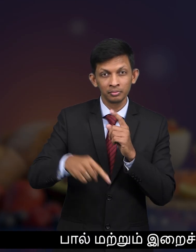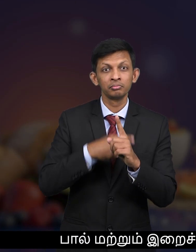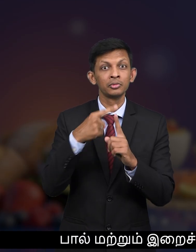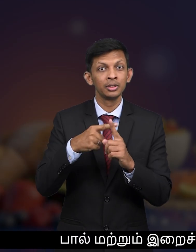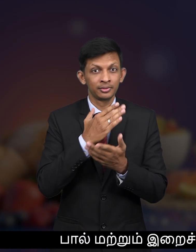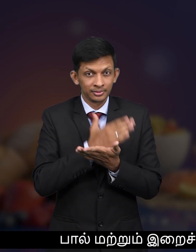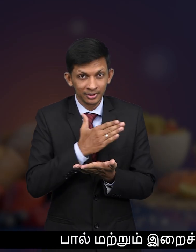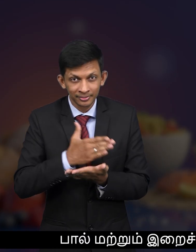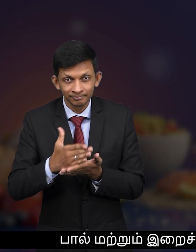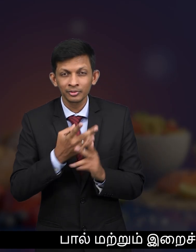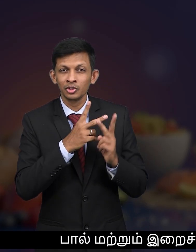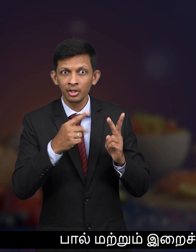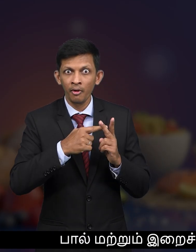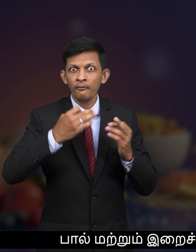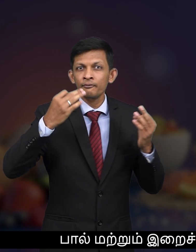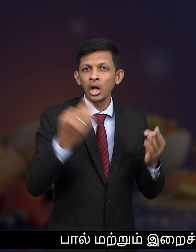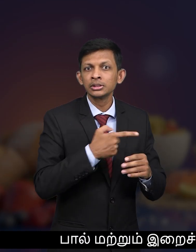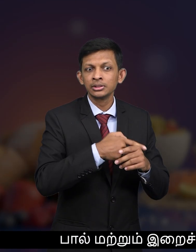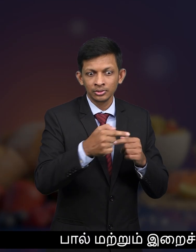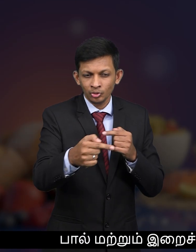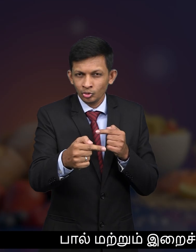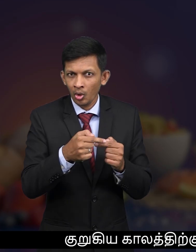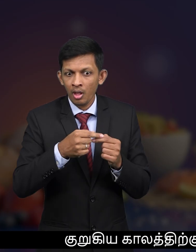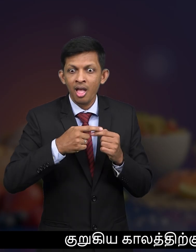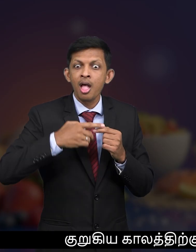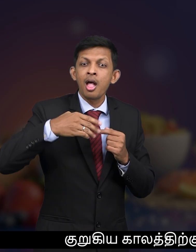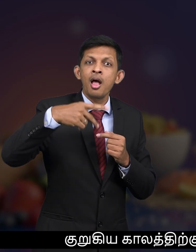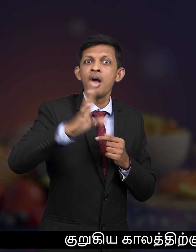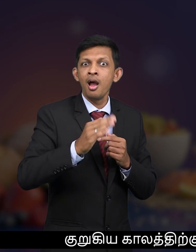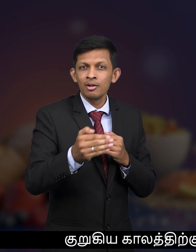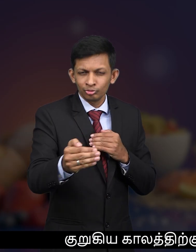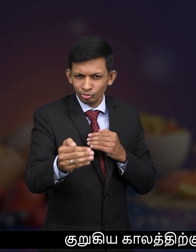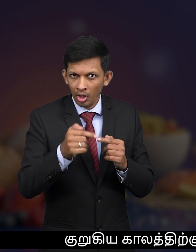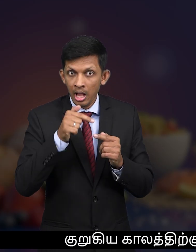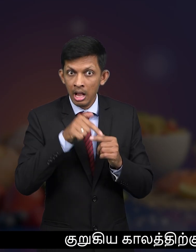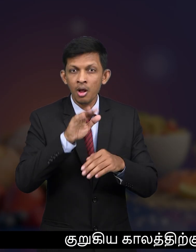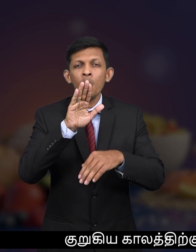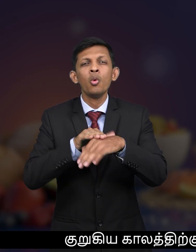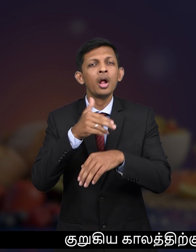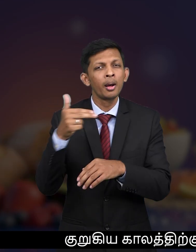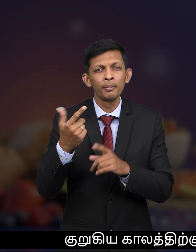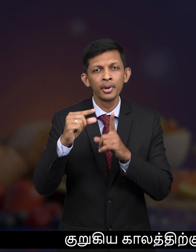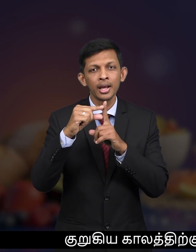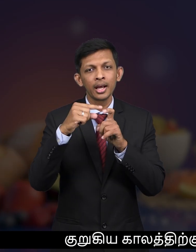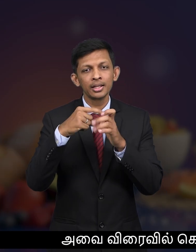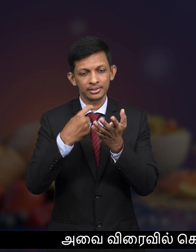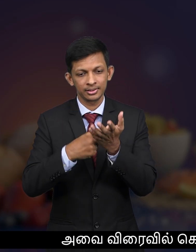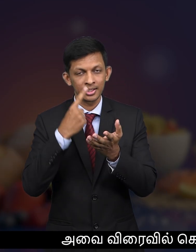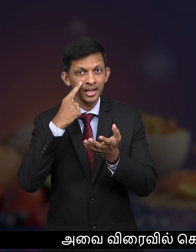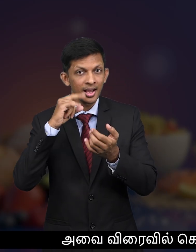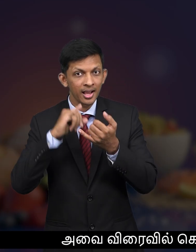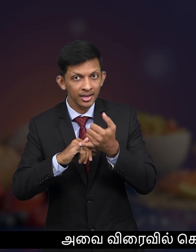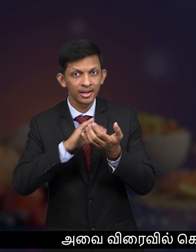பால் மற்றும் இறைச்சி போன்ற உணவுப் பொருட்கள் குறுகிய காலத்திற்கு மட்டுமே புதியதாக இருக்கும்.